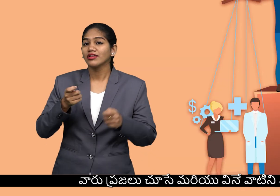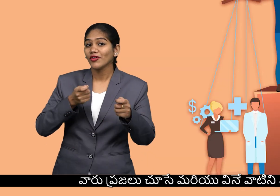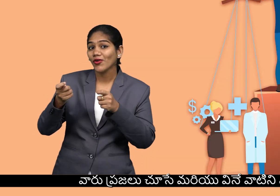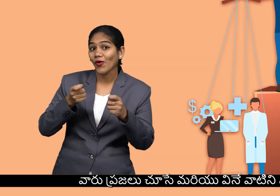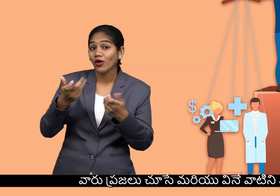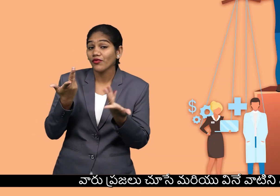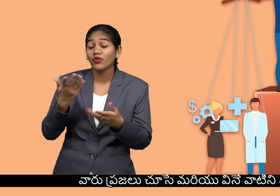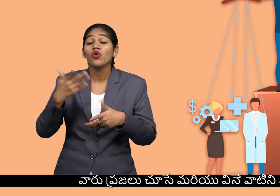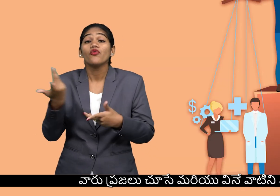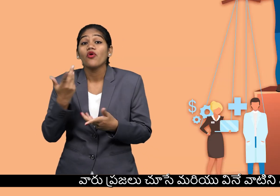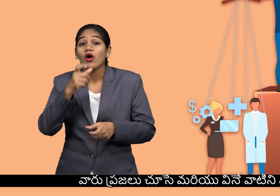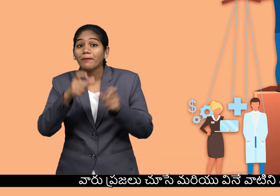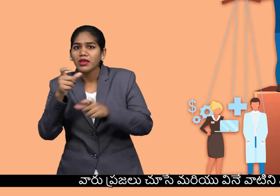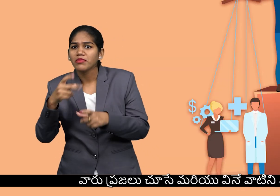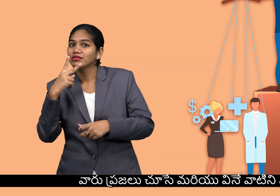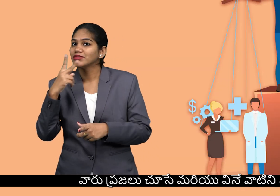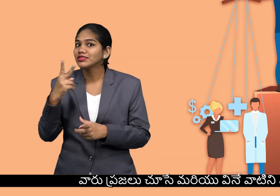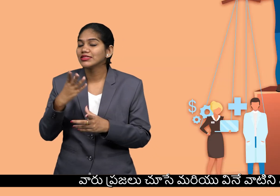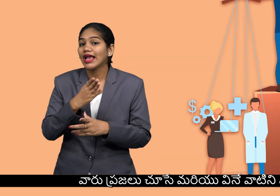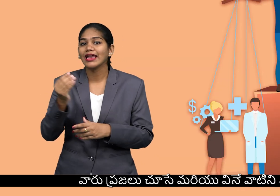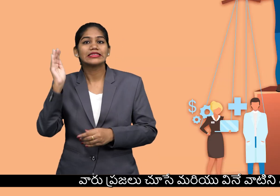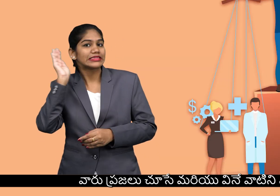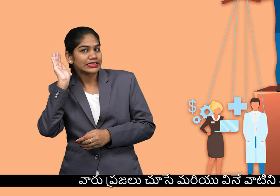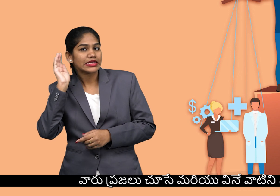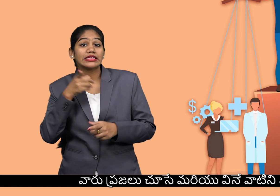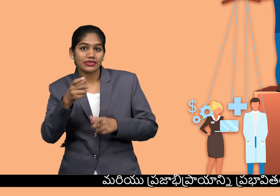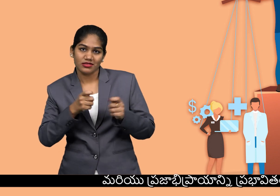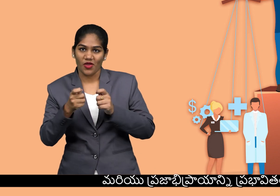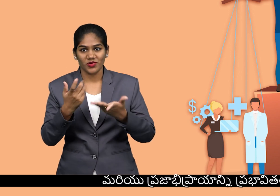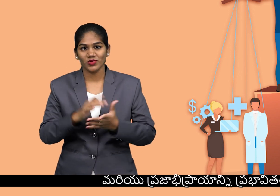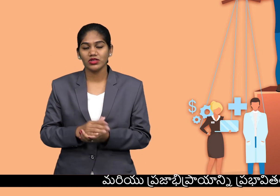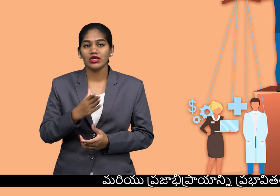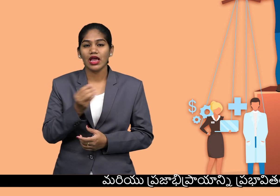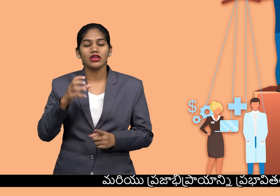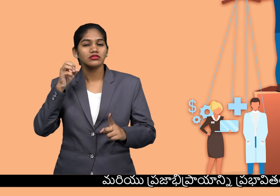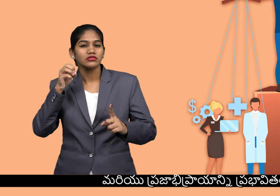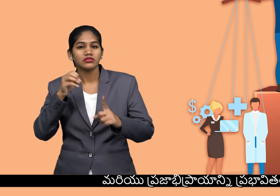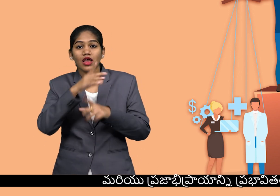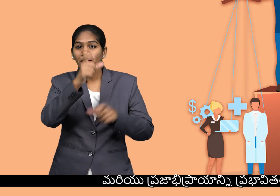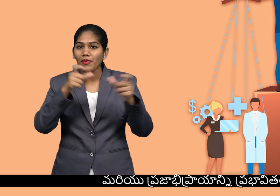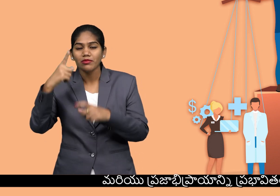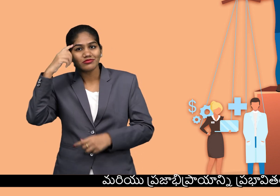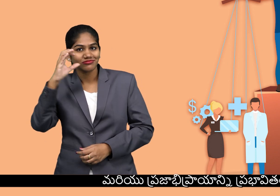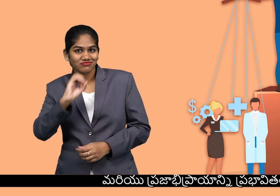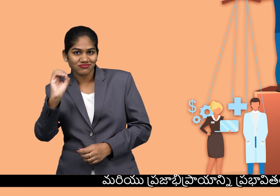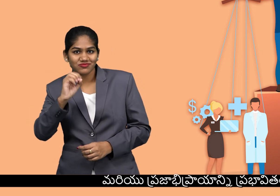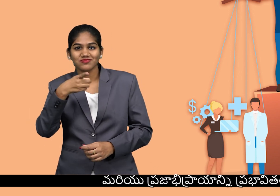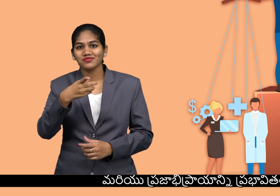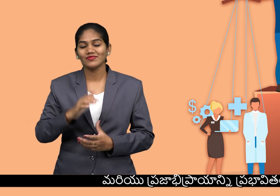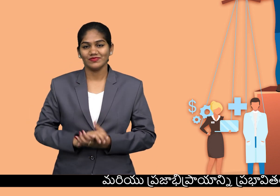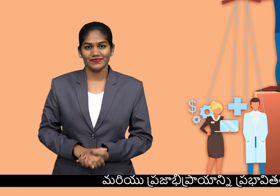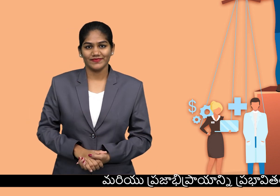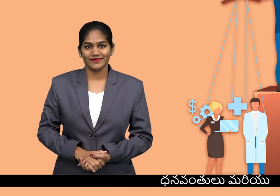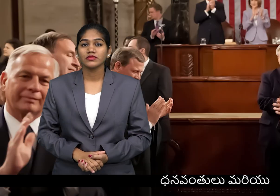వారు ప్రజలు చూసే మరియు వినే వాటిని నియంత్రిస్తారు మరియు ప్రజాభిప్రాయాన్ని ప్రభావితం